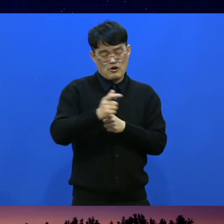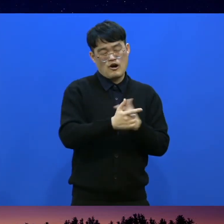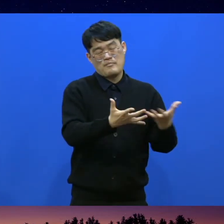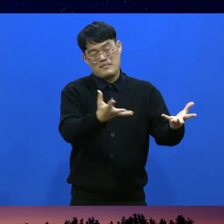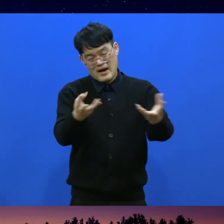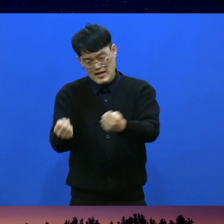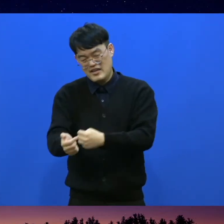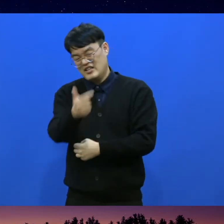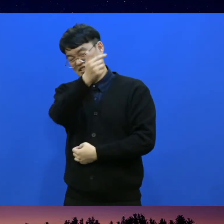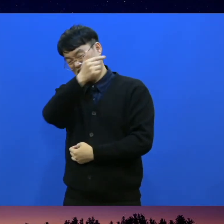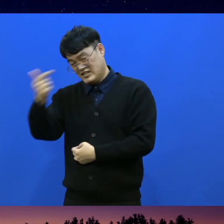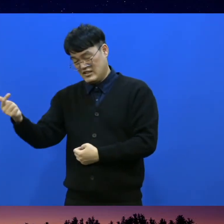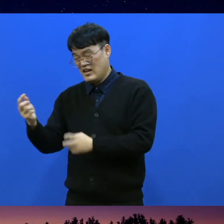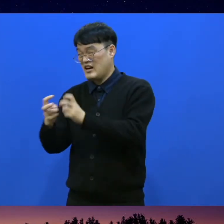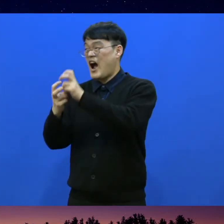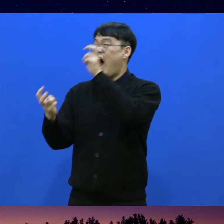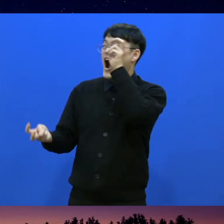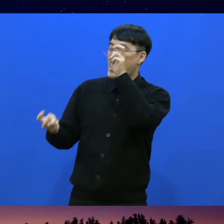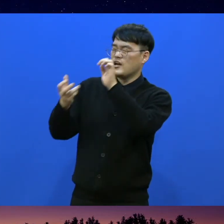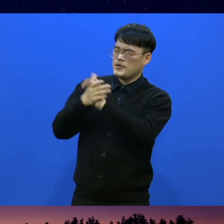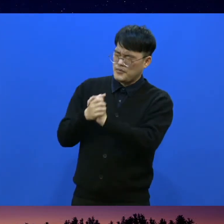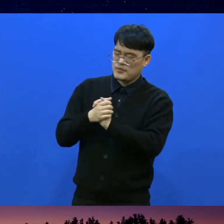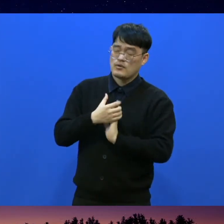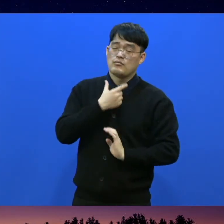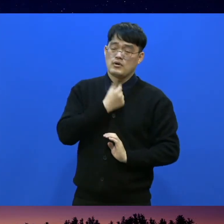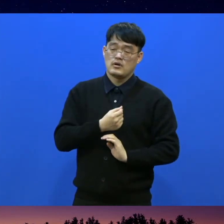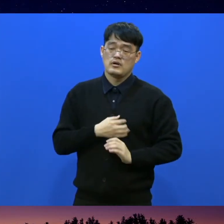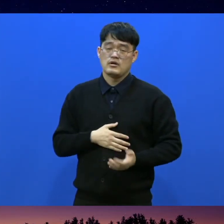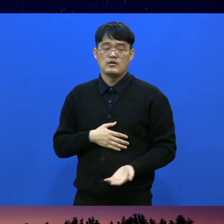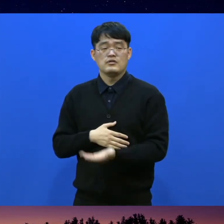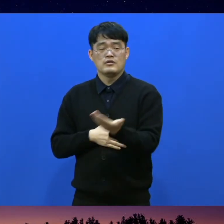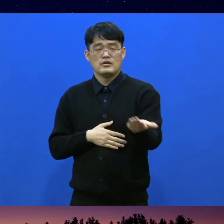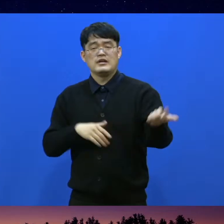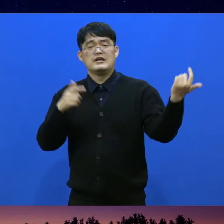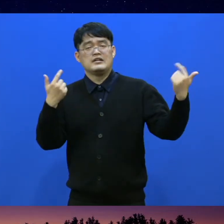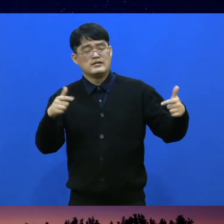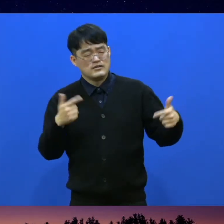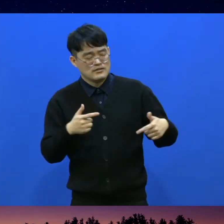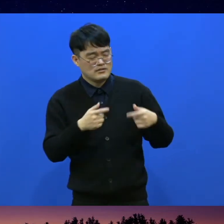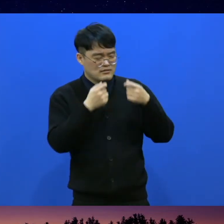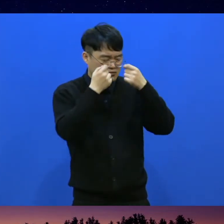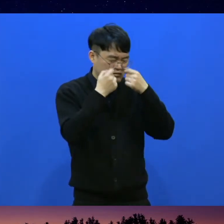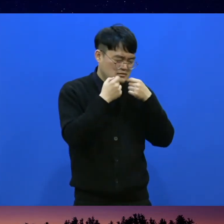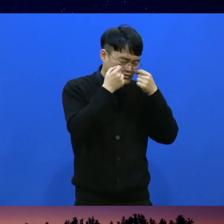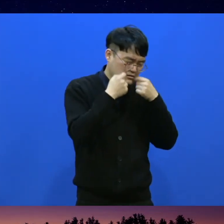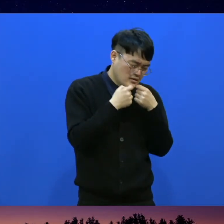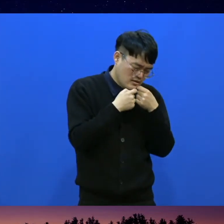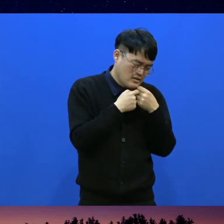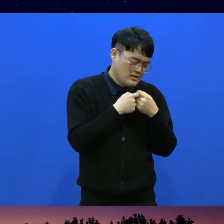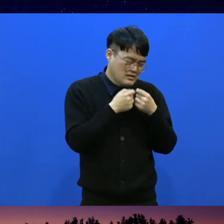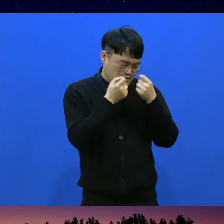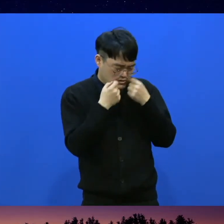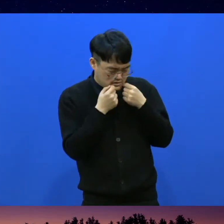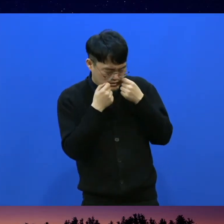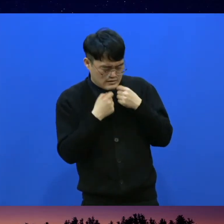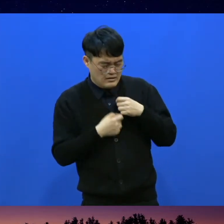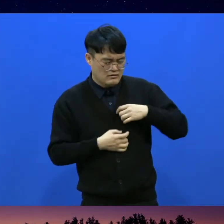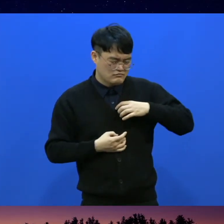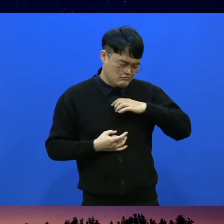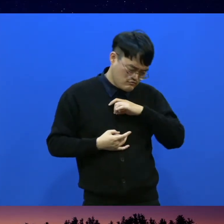기도하기를 원하십니다. 너는 왜 기도가 늘 그래? 질질 짜고 꽁꽁 앓고.